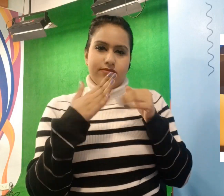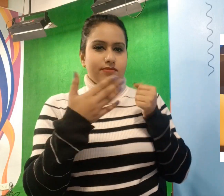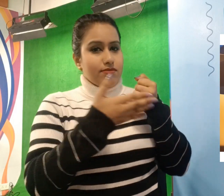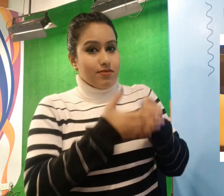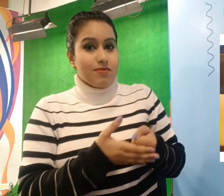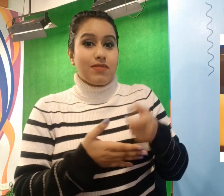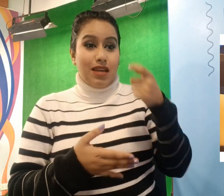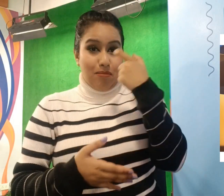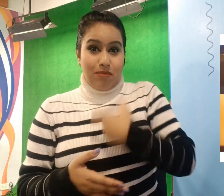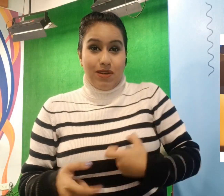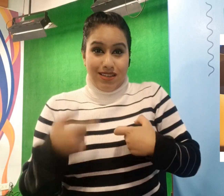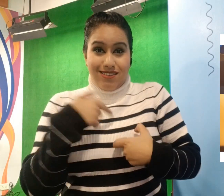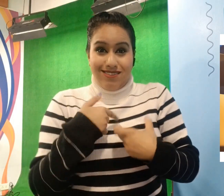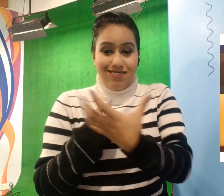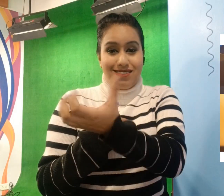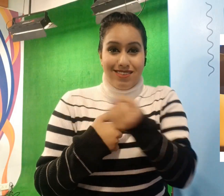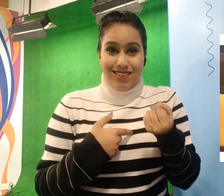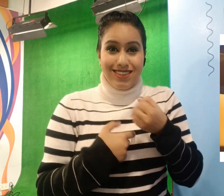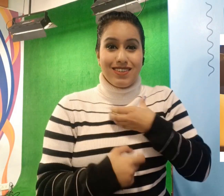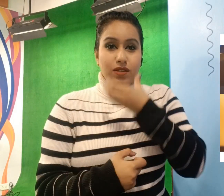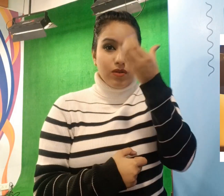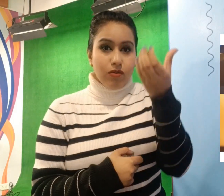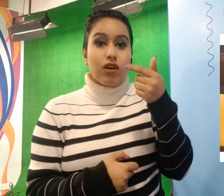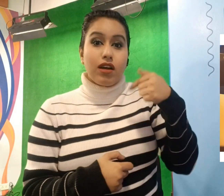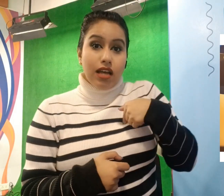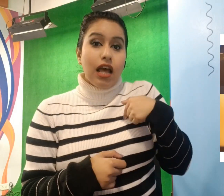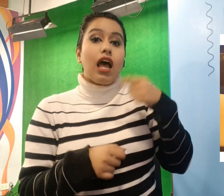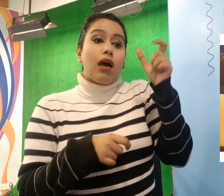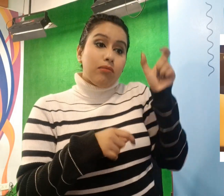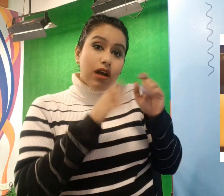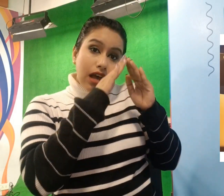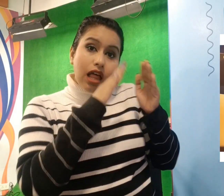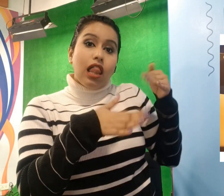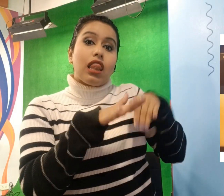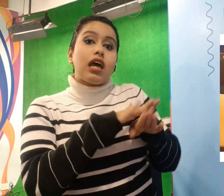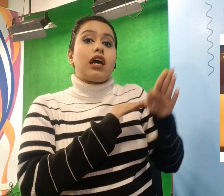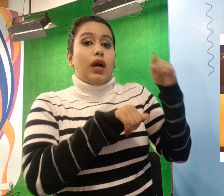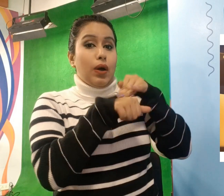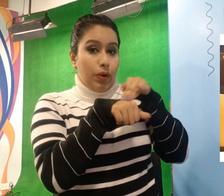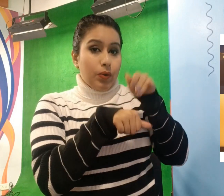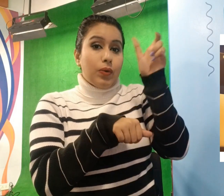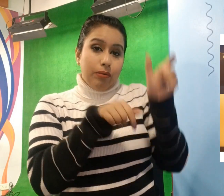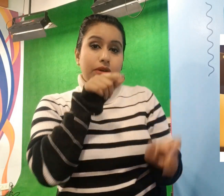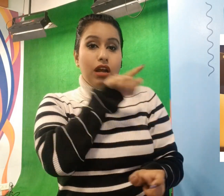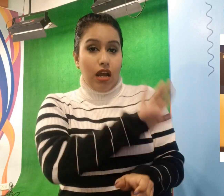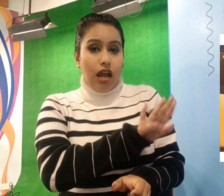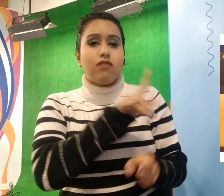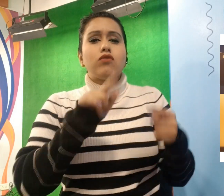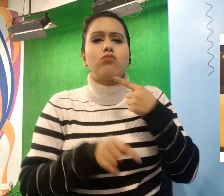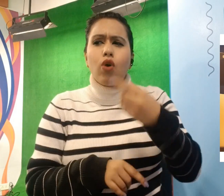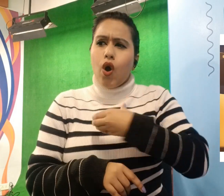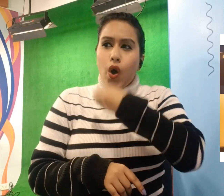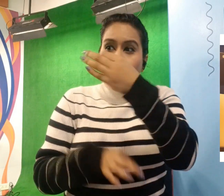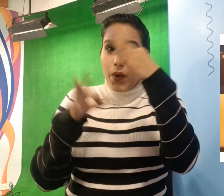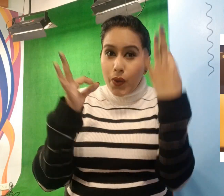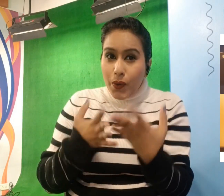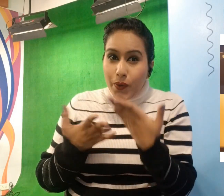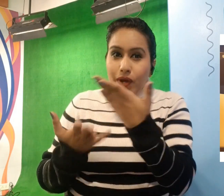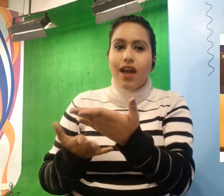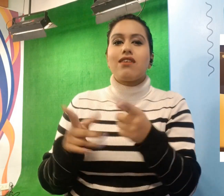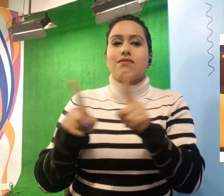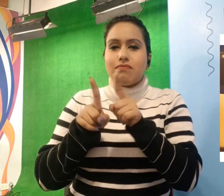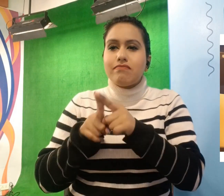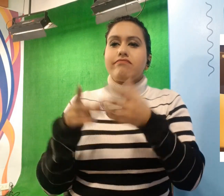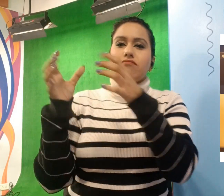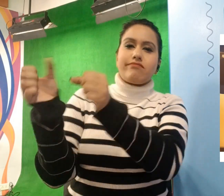उसका एक बड़ा ही खास नौकर था जो सारा काम संभालता था। उस नौकर को पता चला कि नया ऊंट आया है, तो जो ऊंट की काठी होती है उसने वो काठी